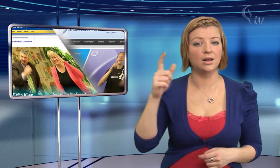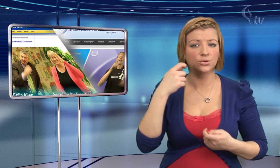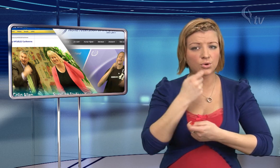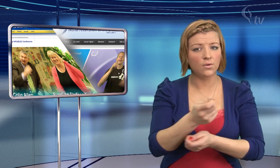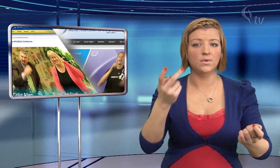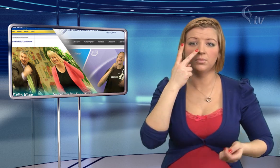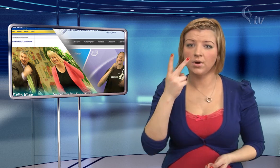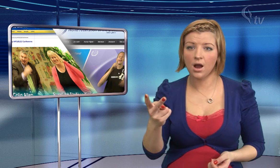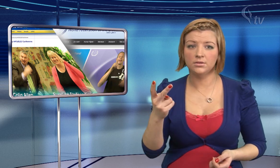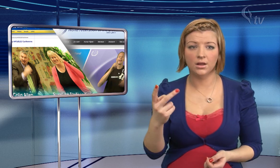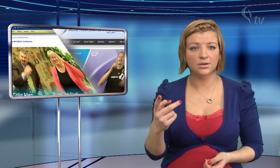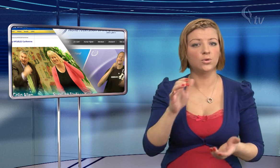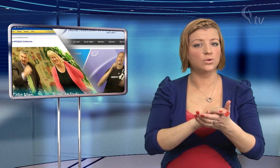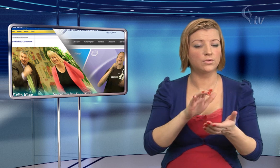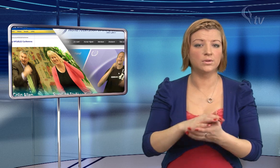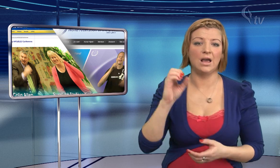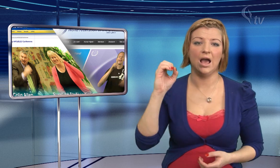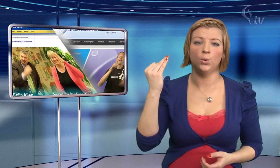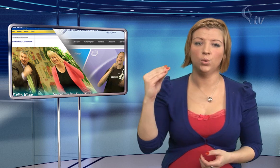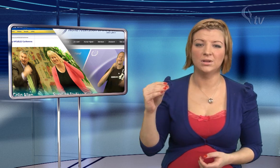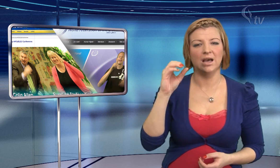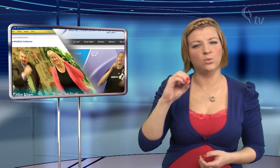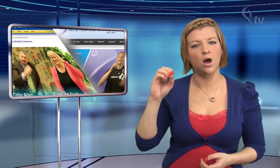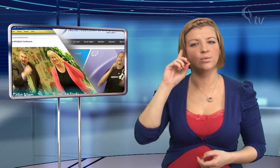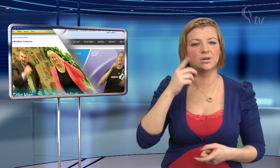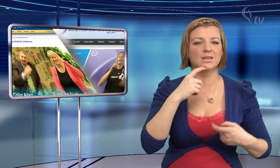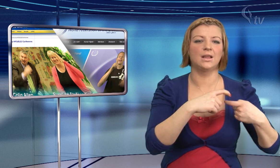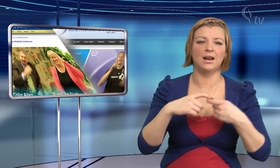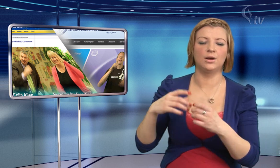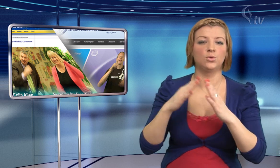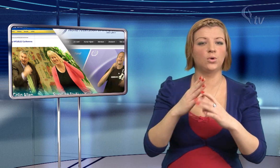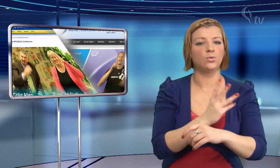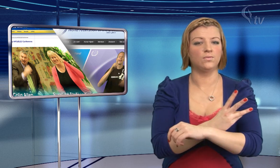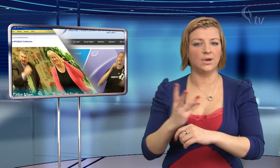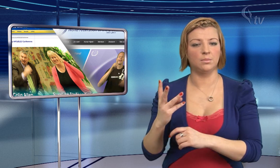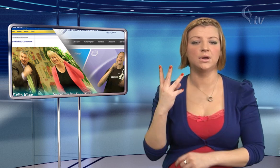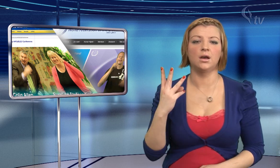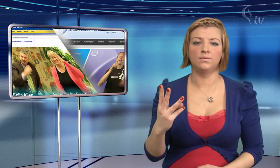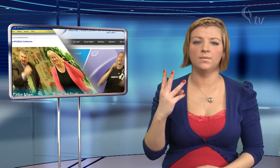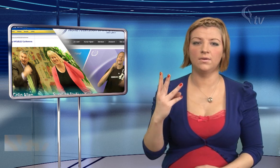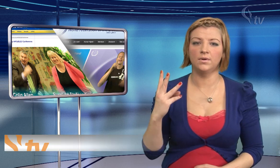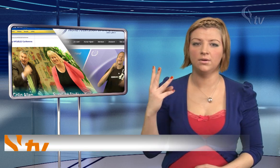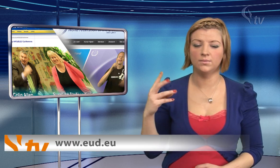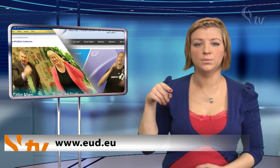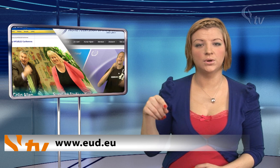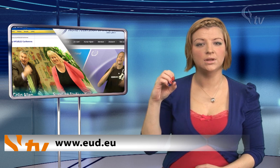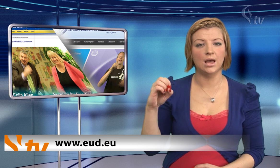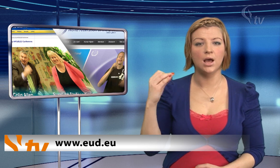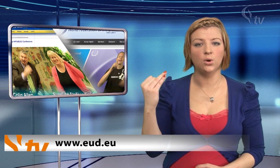Eesti Kurtide Liit soovitab vaadata ja tutvuda Euroopa Kurtide Liidu kodulehega ja Kurtide Maailma Föderatsiooni kodulehega.